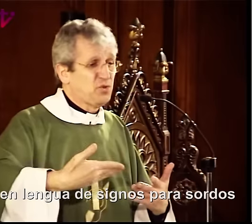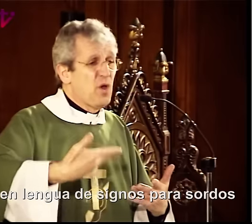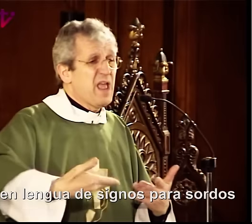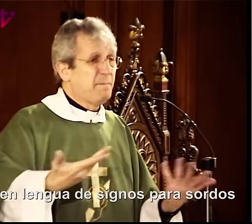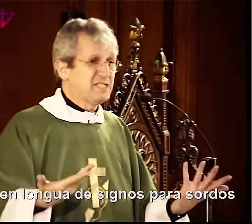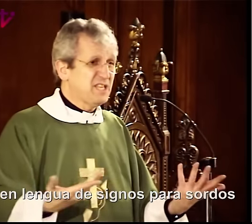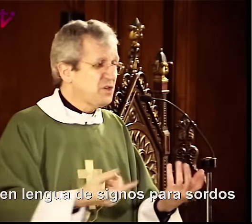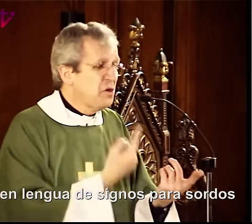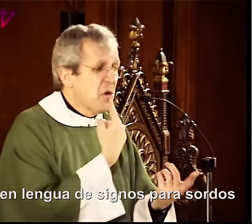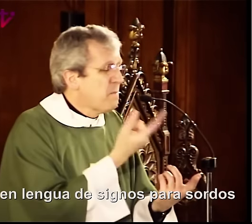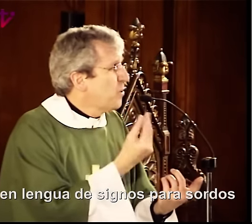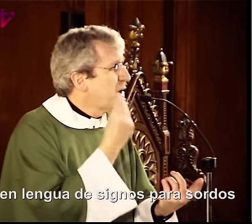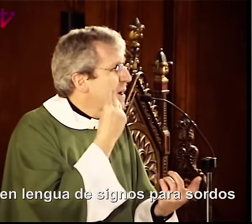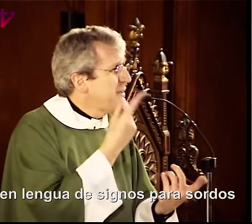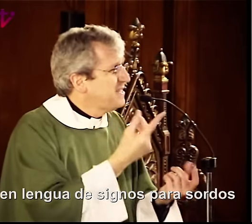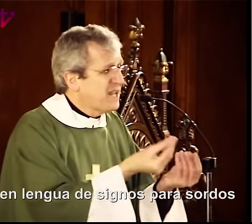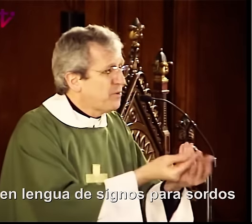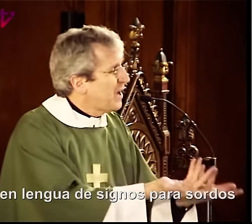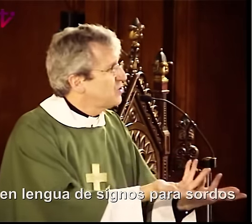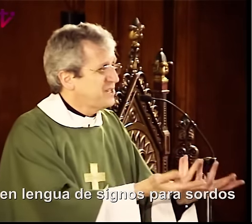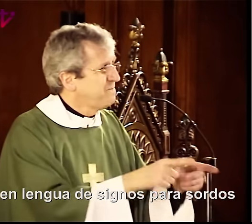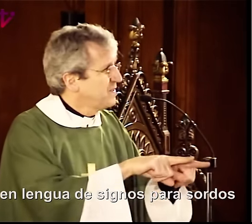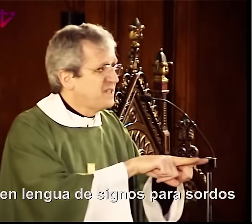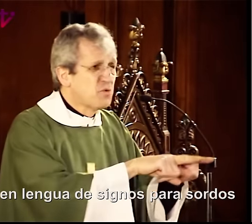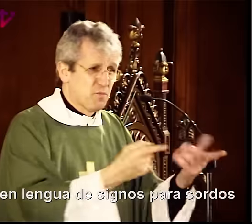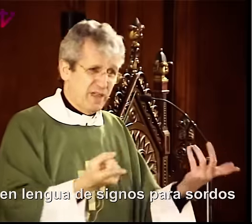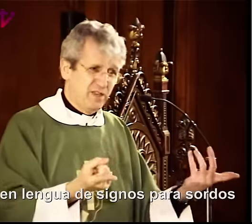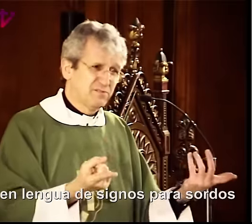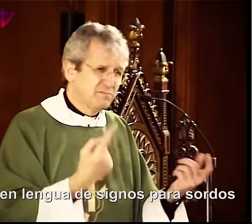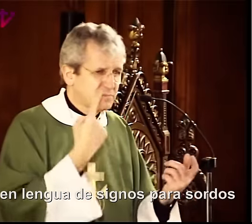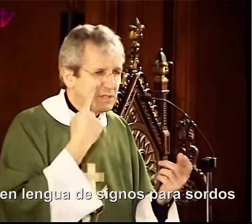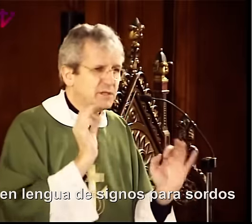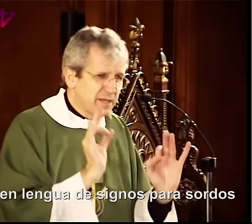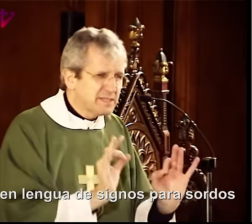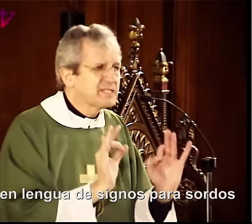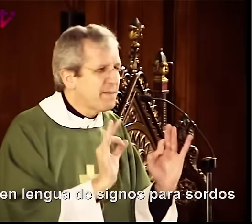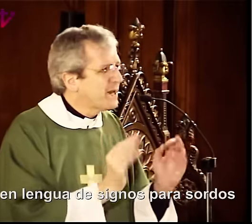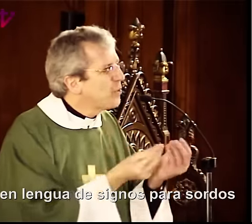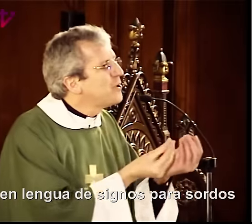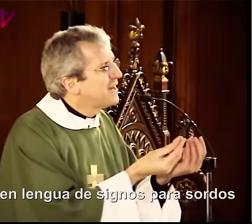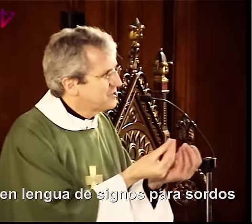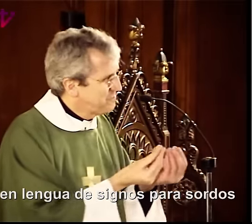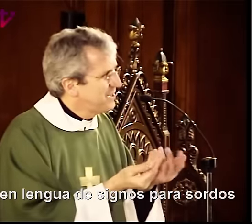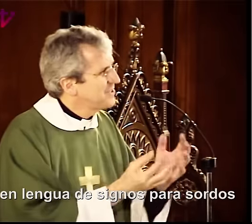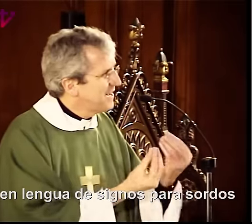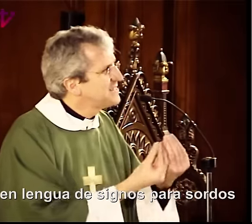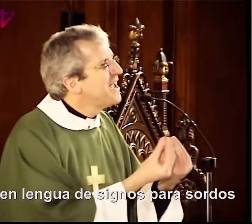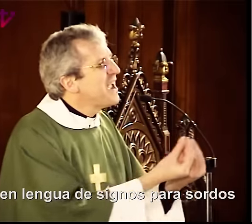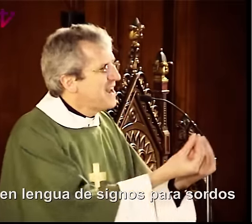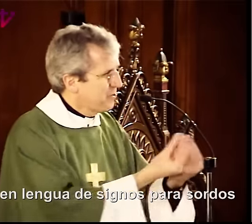el prestigio por una mentira, por una cosa de murmuración. Saber cuidar esos pequeños detalles en la